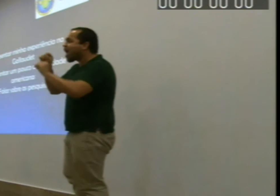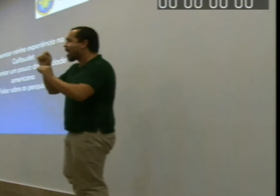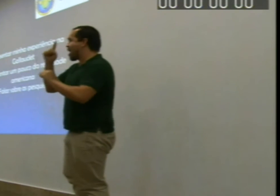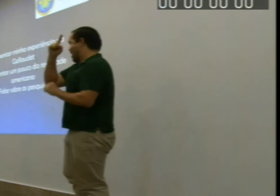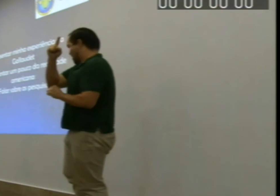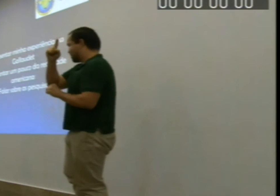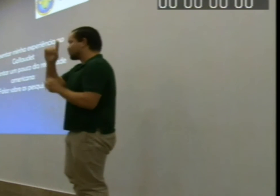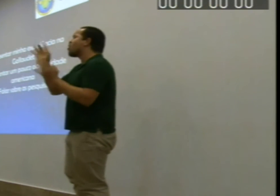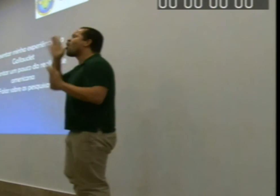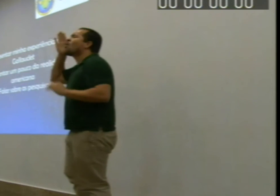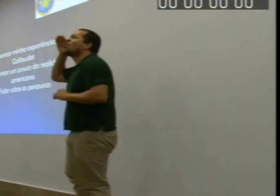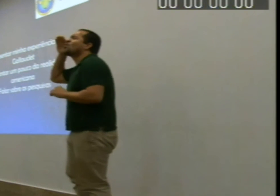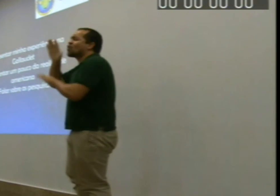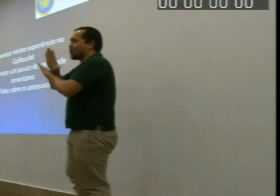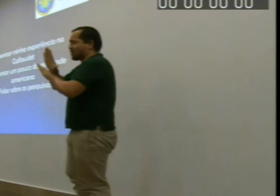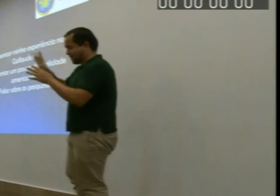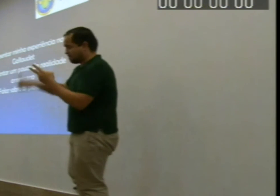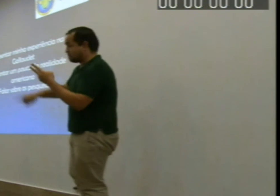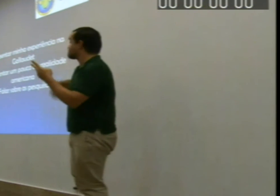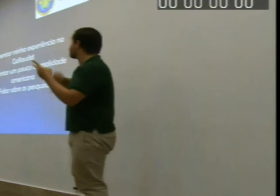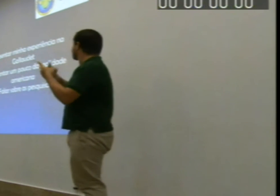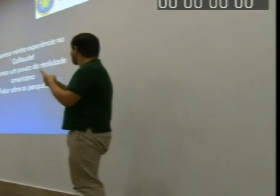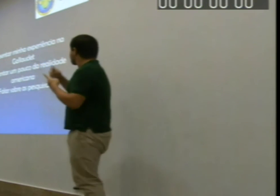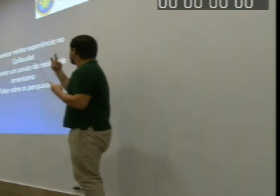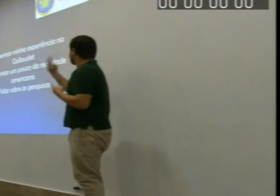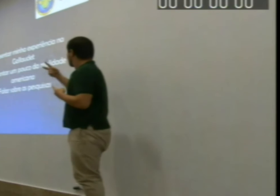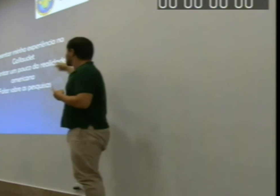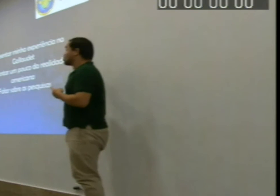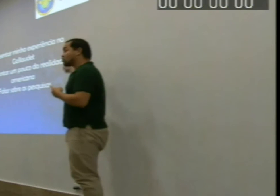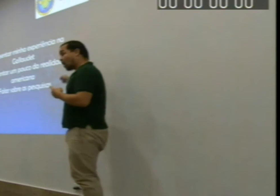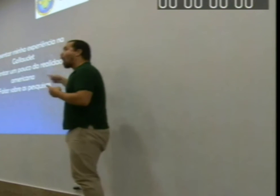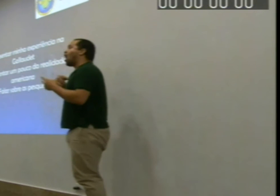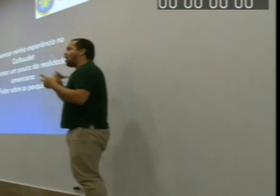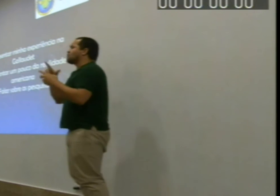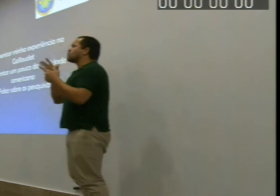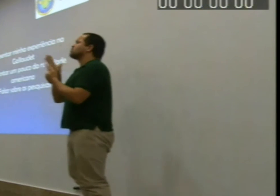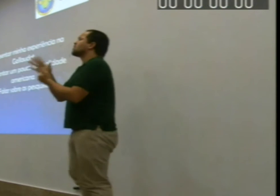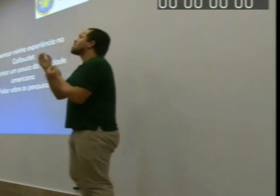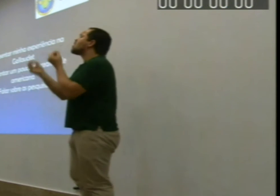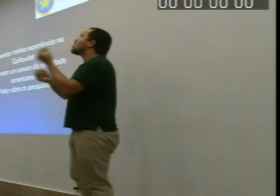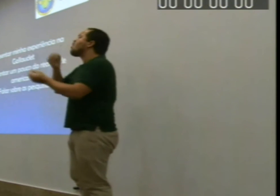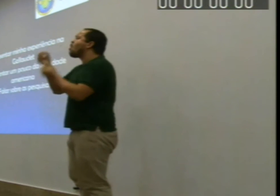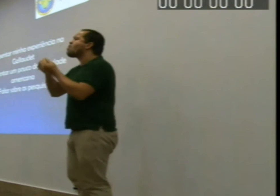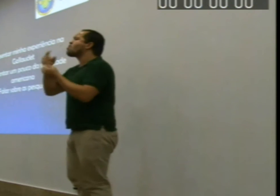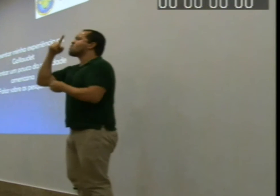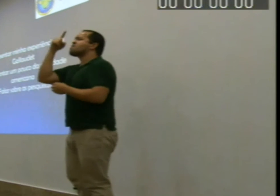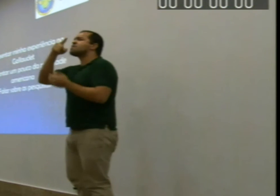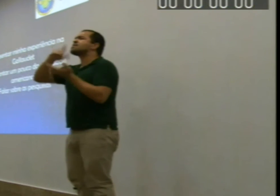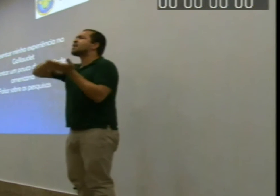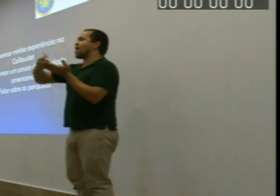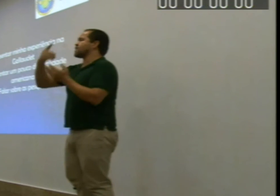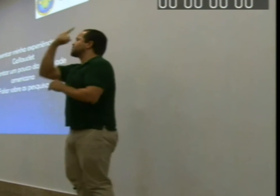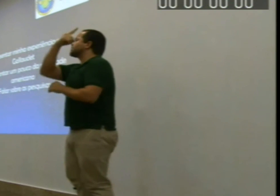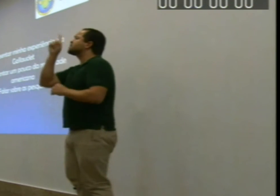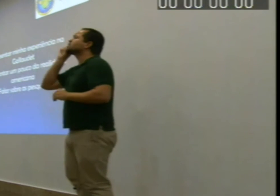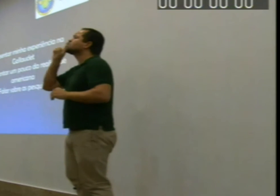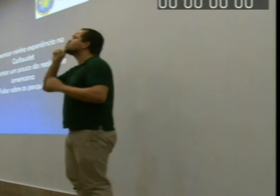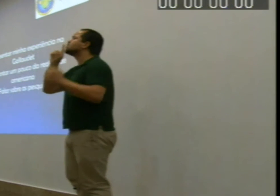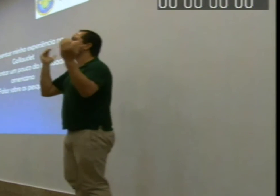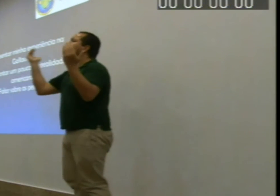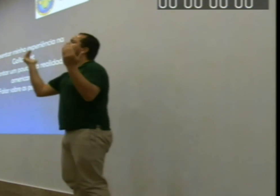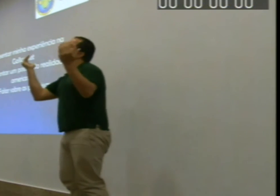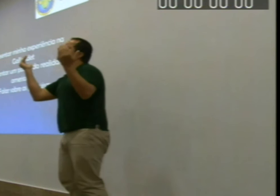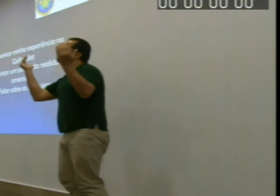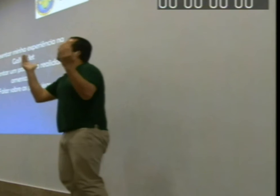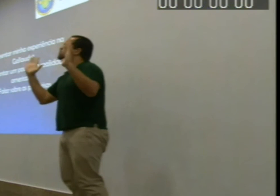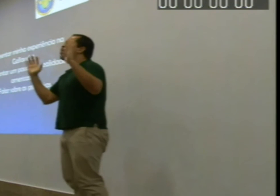explicar essas coisas que eu vivi as curiosidades e tudo mais no segundo momento eu quero apresentar um pouco da da